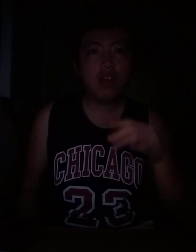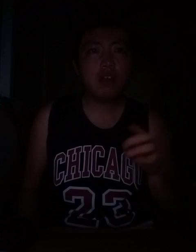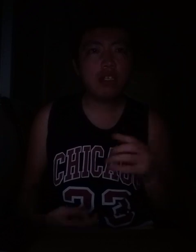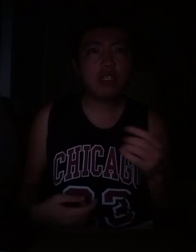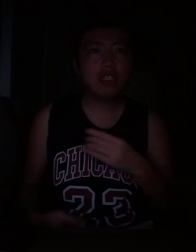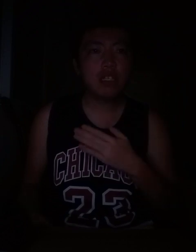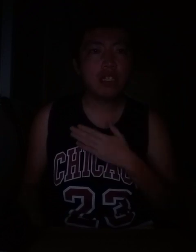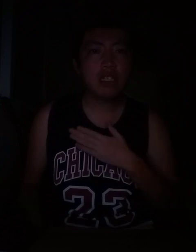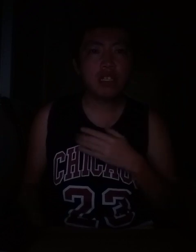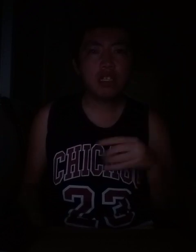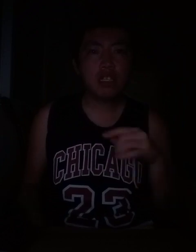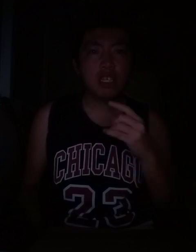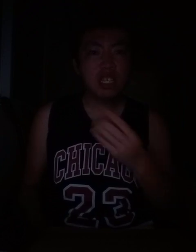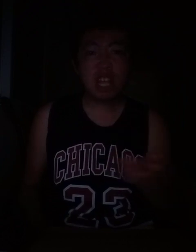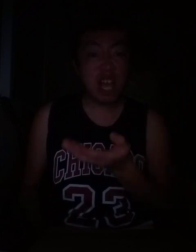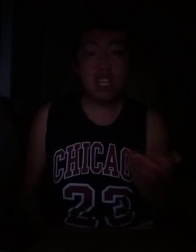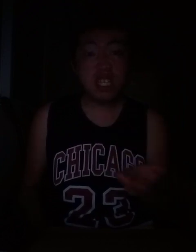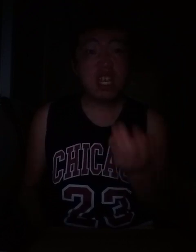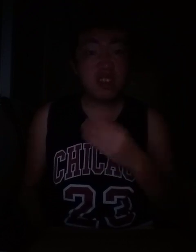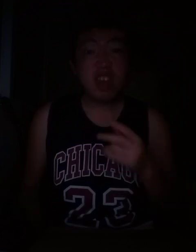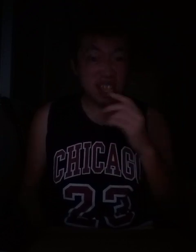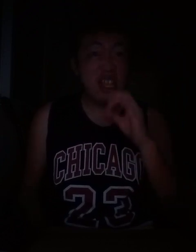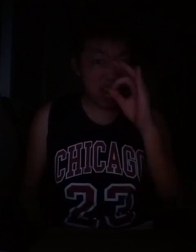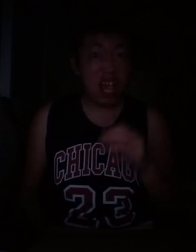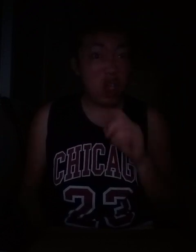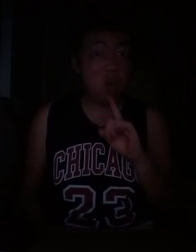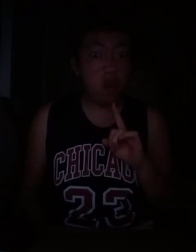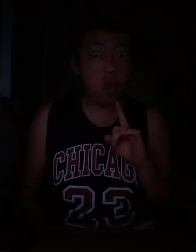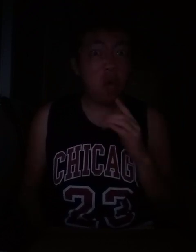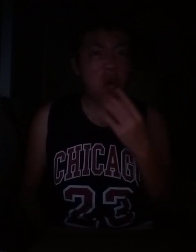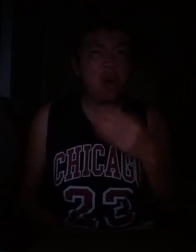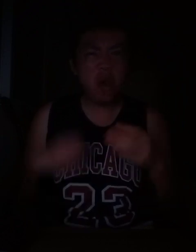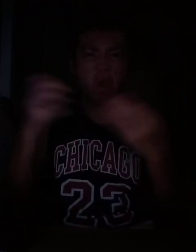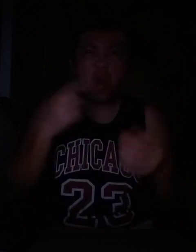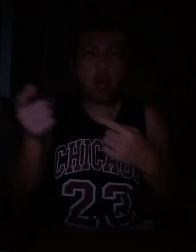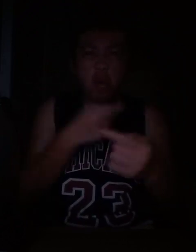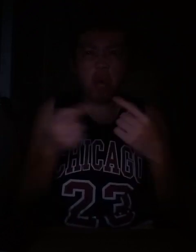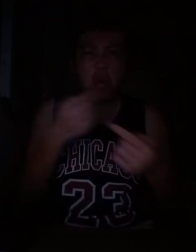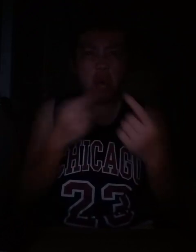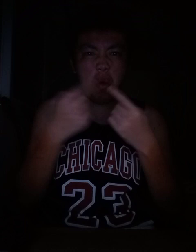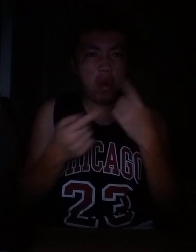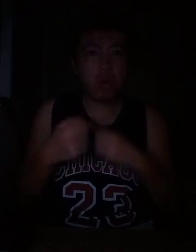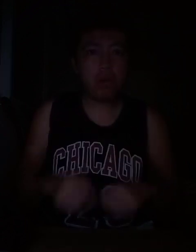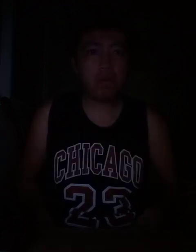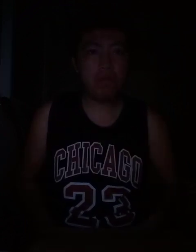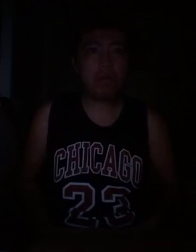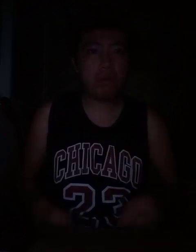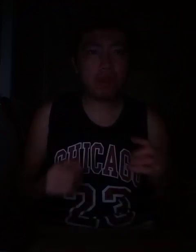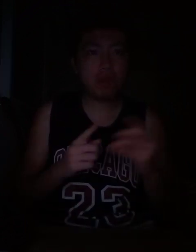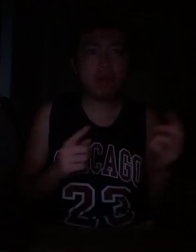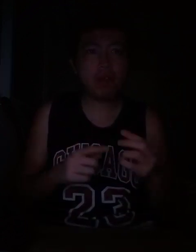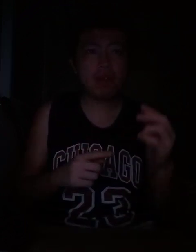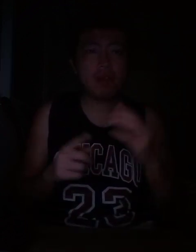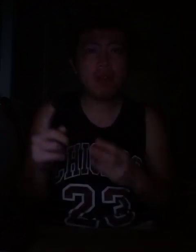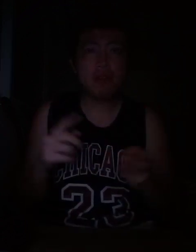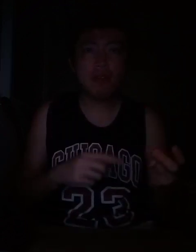검찰은 검사한테 당신이라는 게 맞냐고 맞받으며 고성이 오갔습니다. 검찰은 또 이 전 부지사와 조율